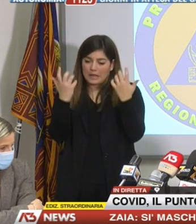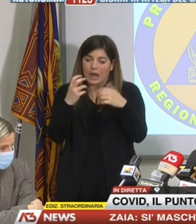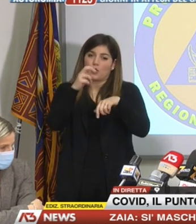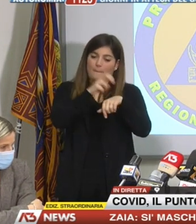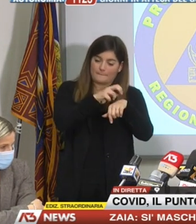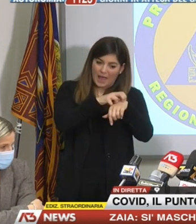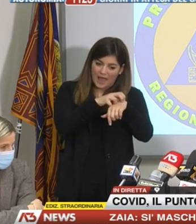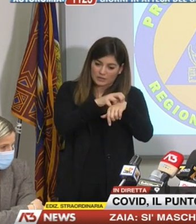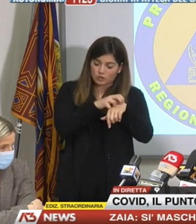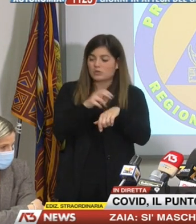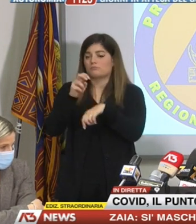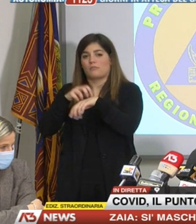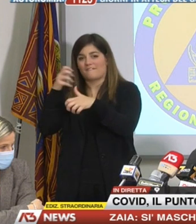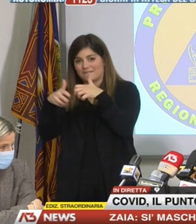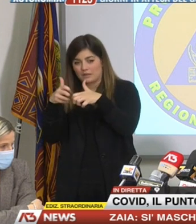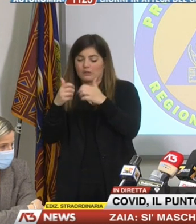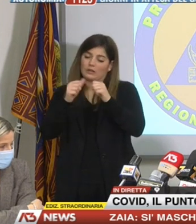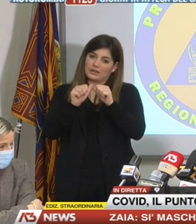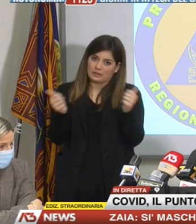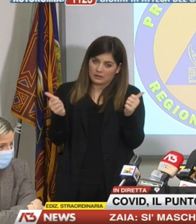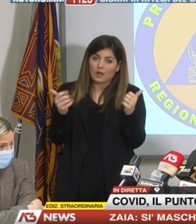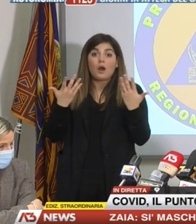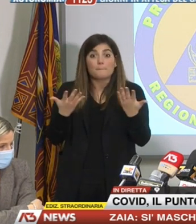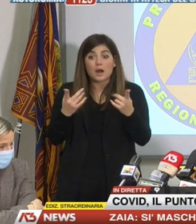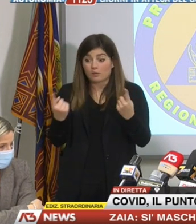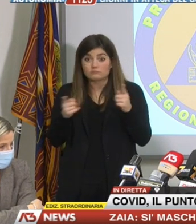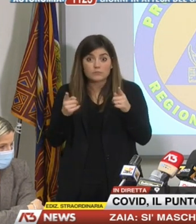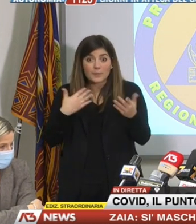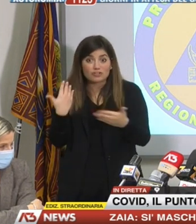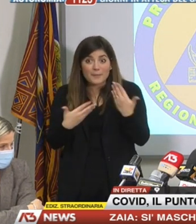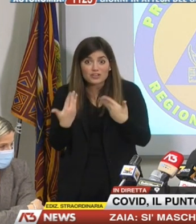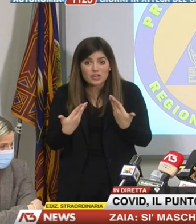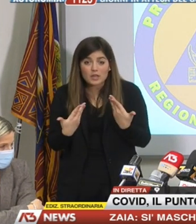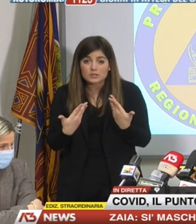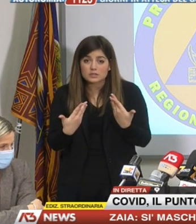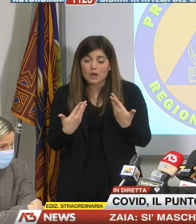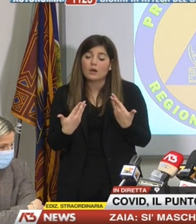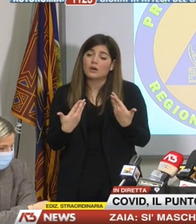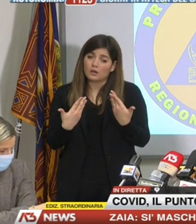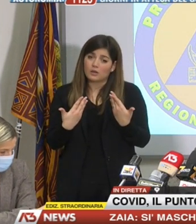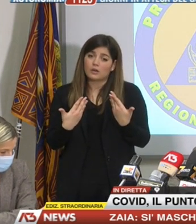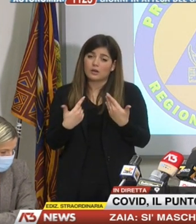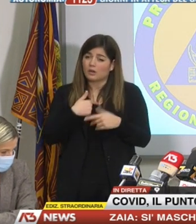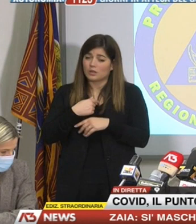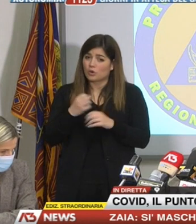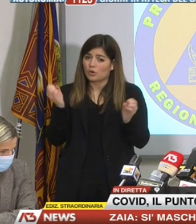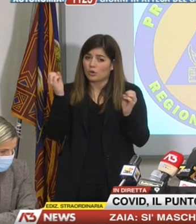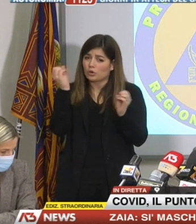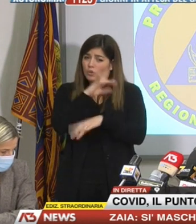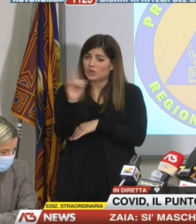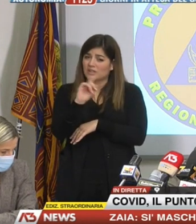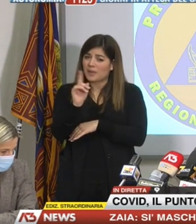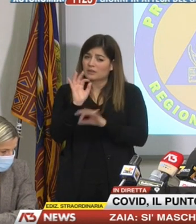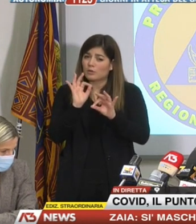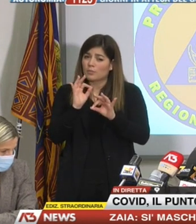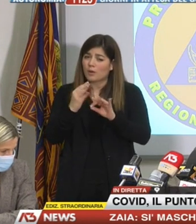sono i veterinari. Però nel momento dell'emergenza io non dimenticherò mai che nella prima fase ci sono stati ospedali in